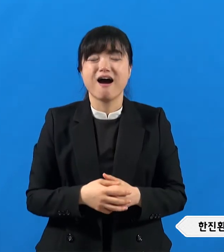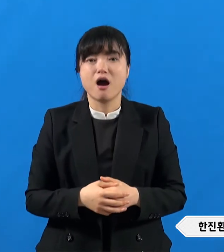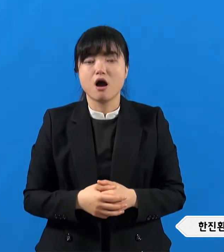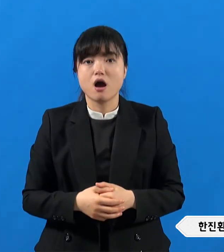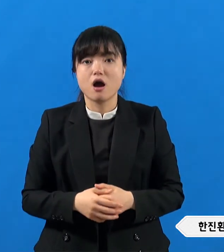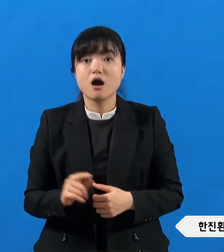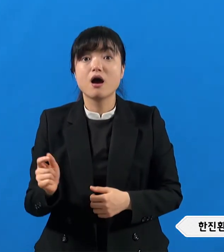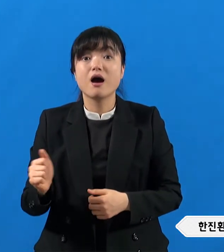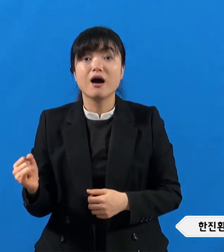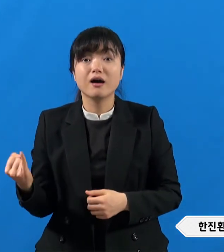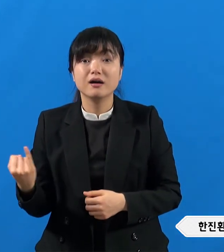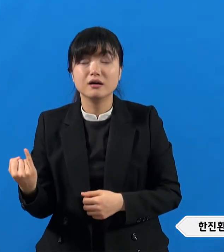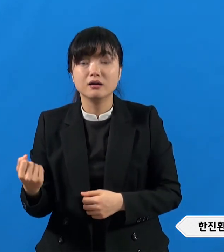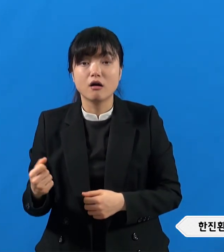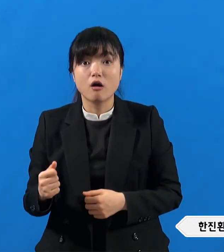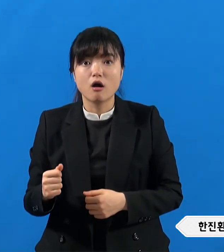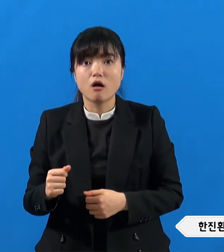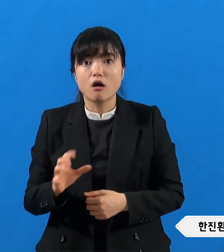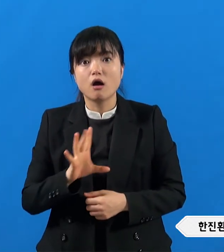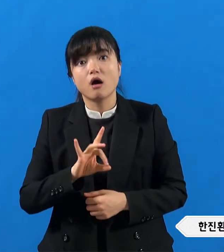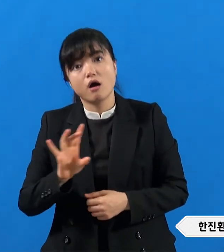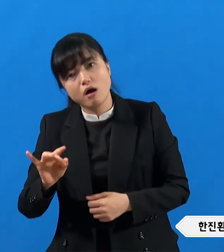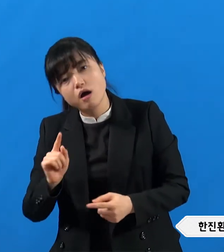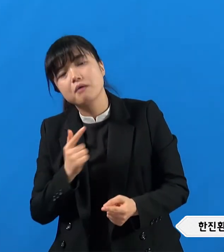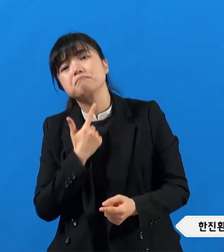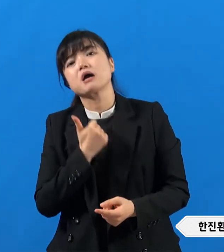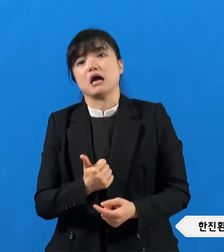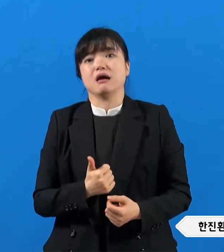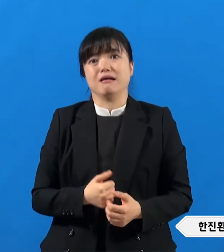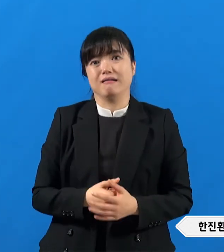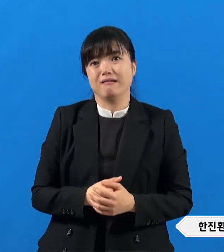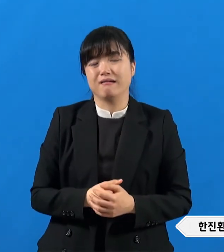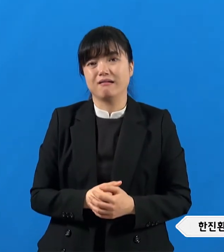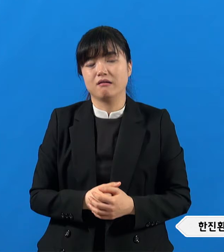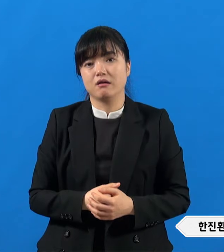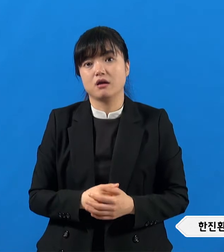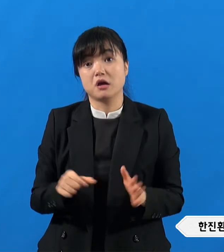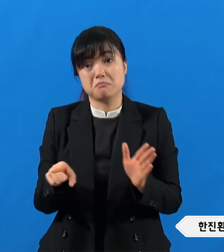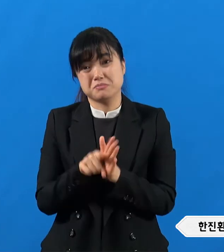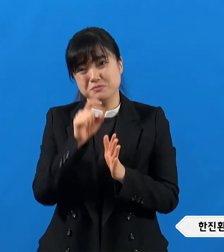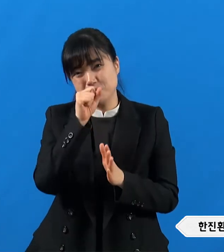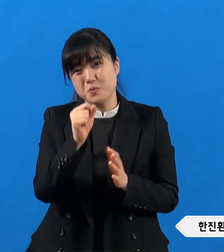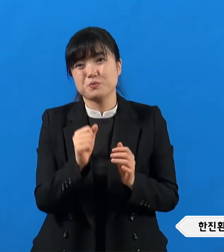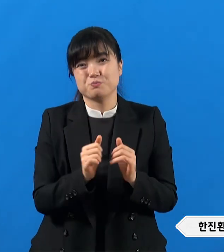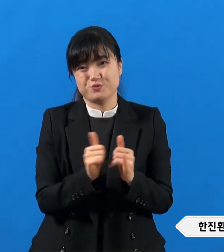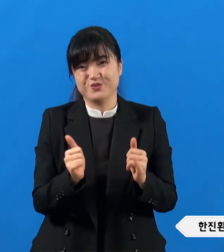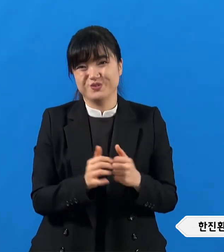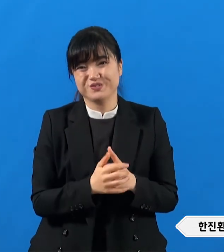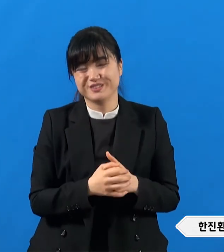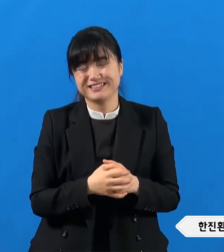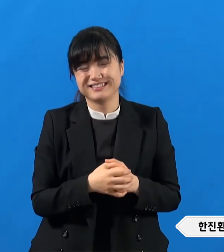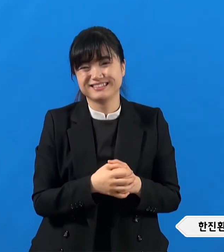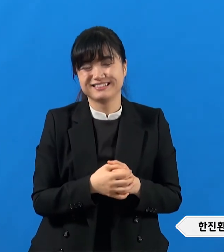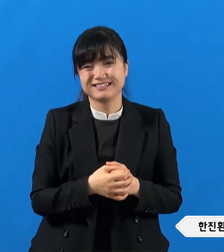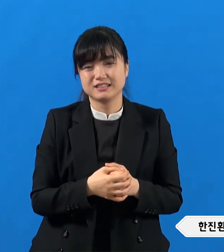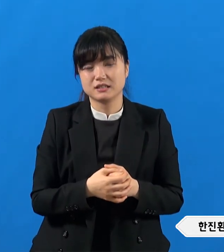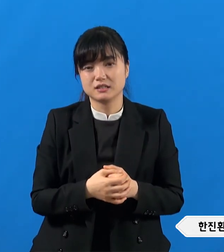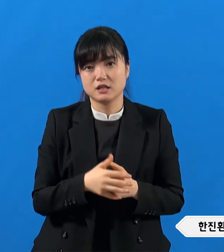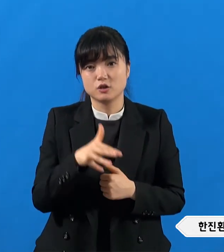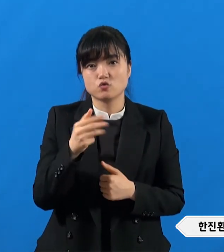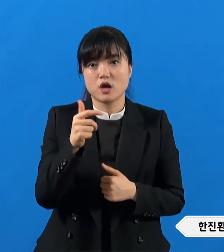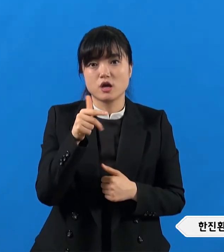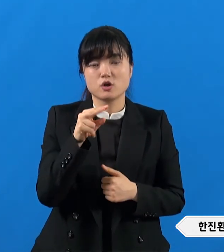그분은 종종 그런 일을 경험했다고 합니다. 믿음이 좋은 분이니까. 최경주